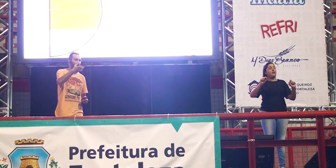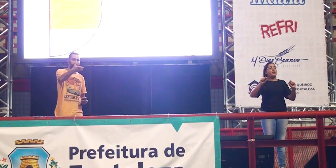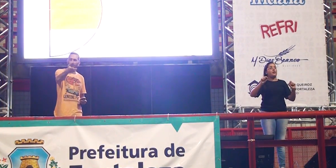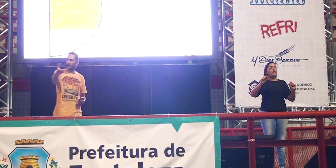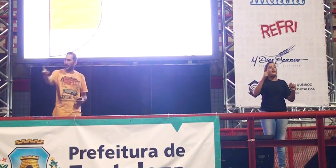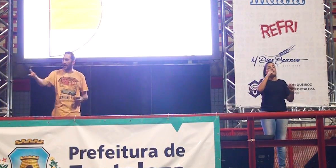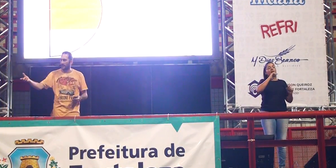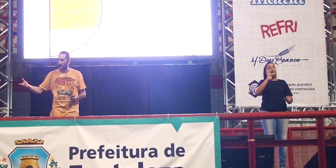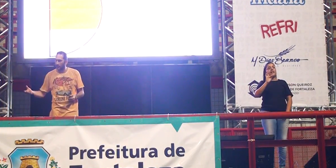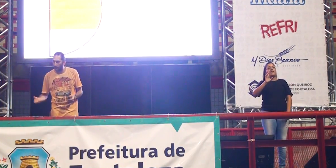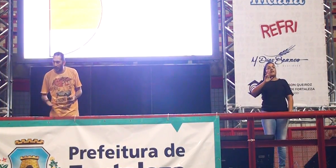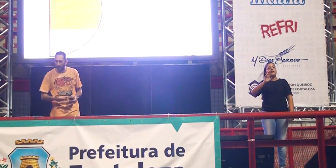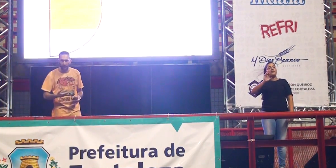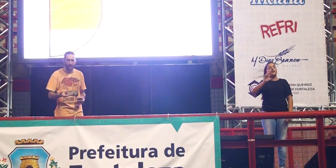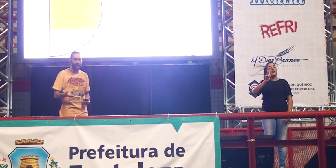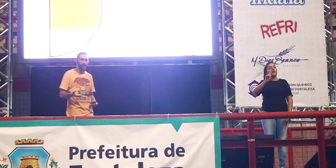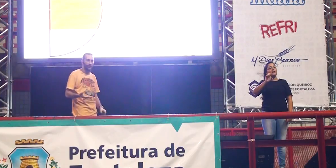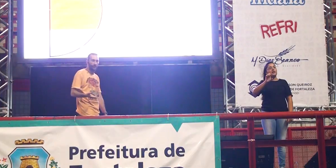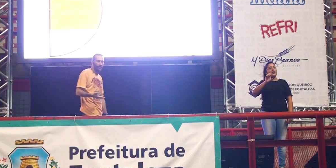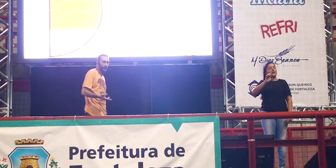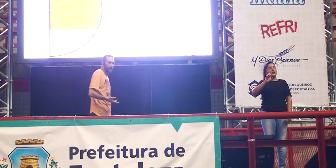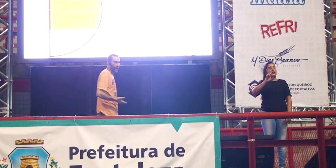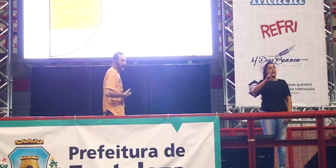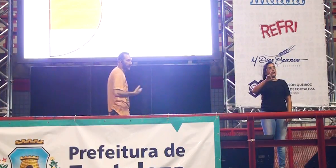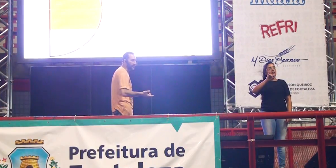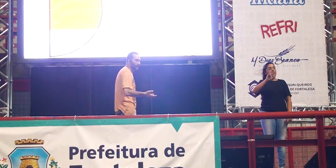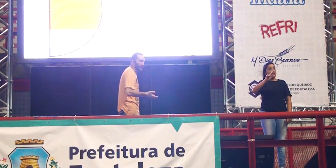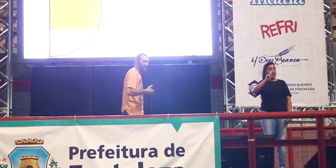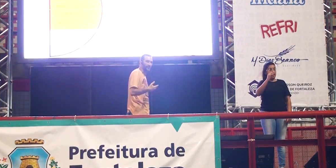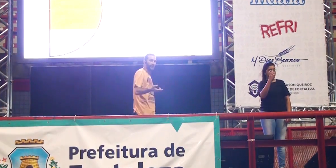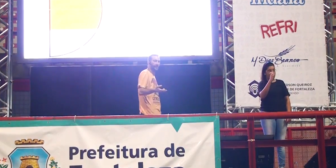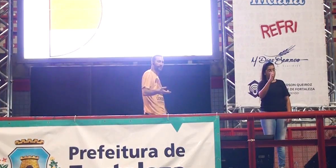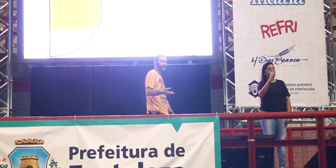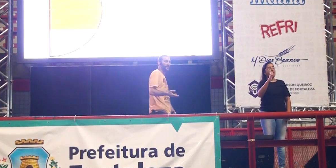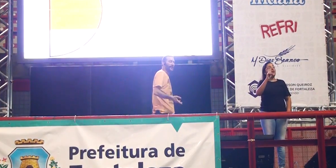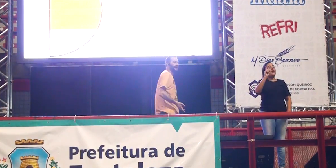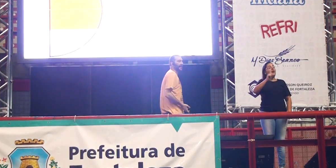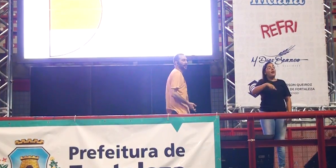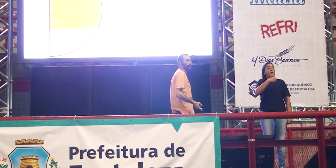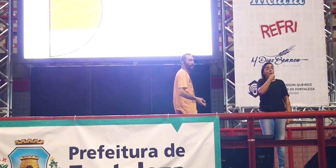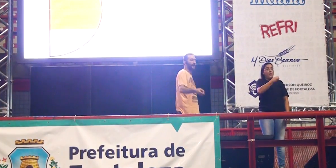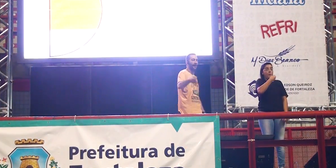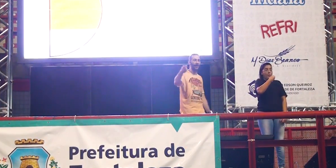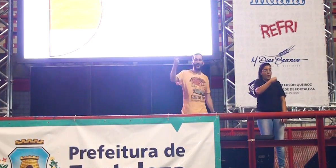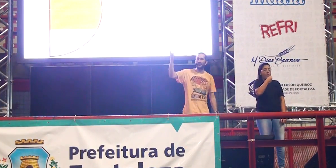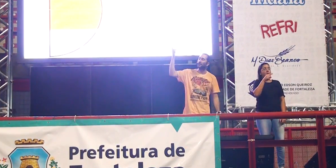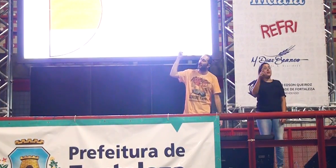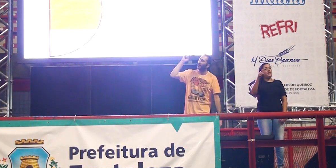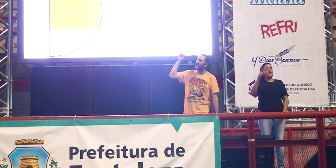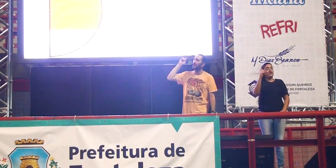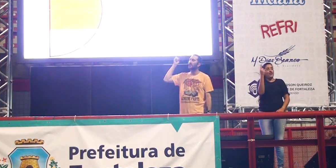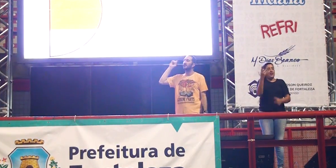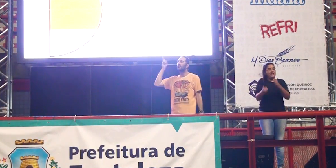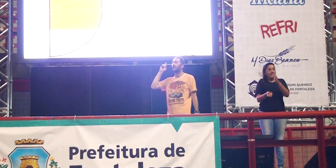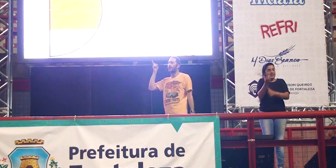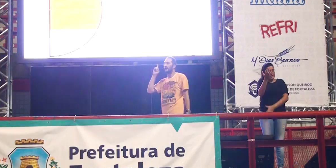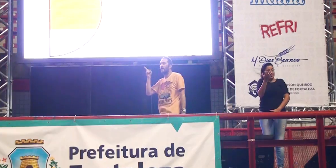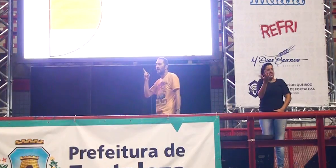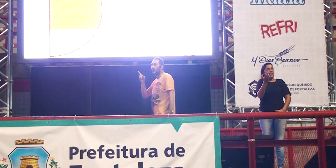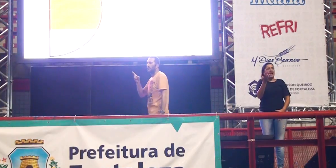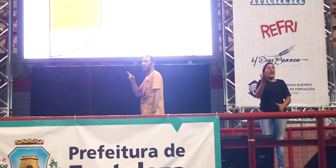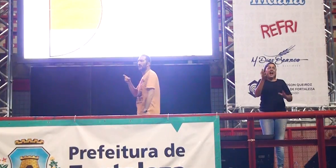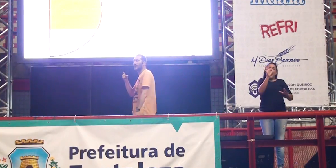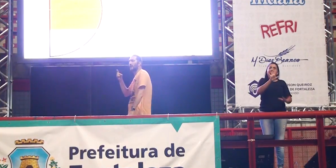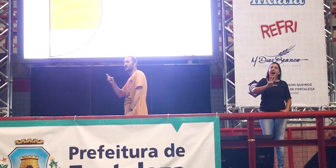quem foi Friedrich Hatzel, né? O pai da geografia. Hatzel, ele dizia que as áreas tropicais jamais iriam se